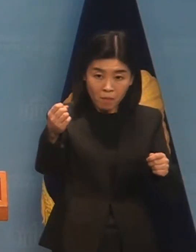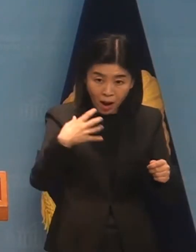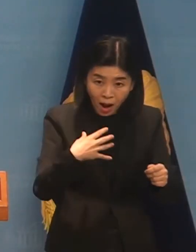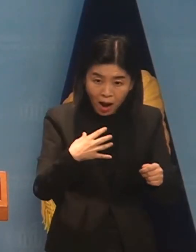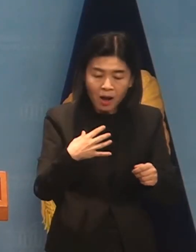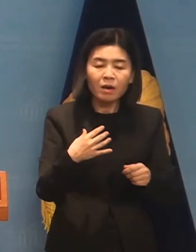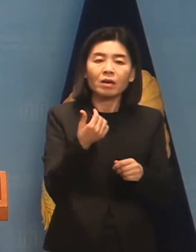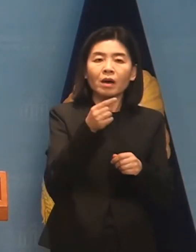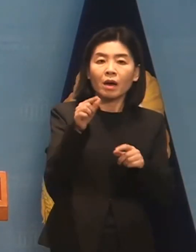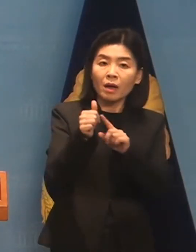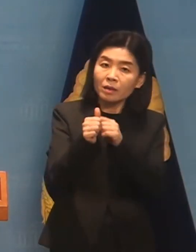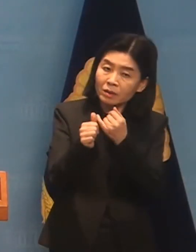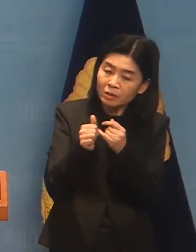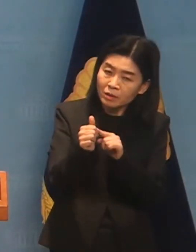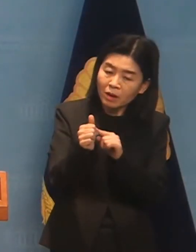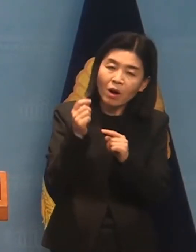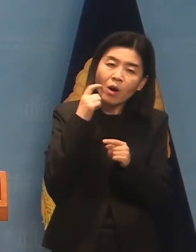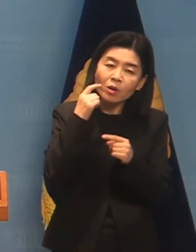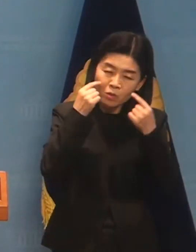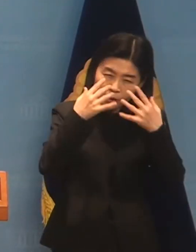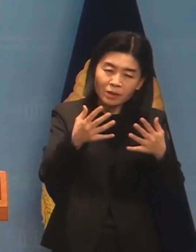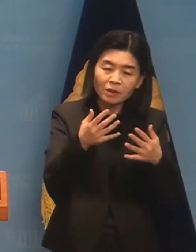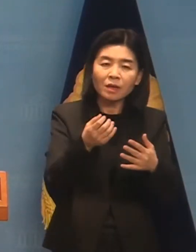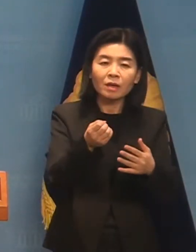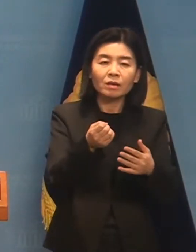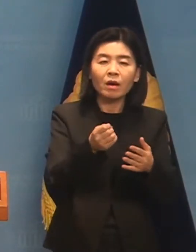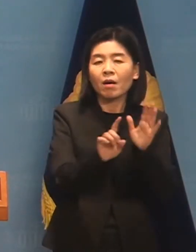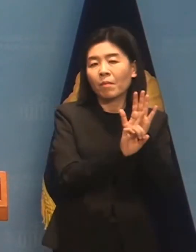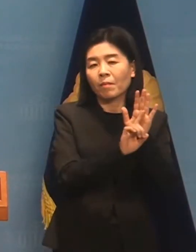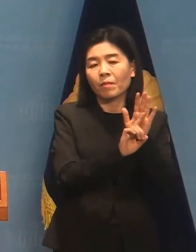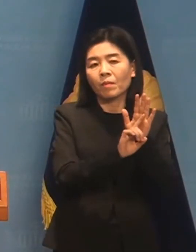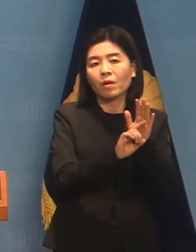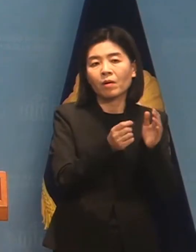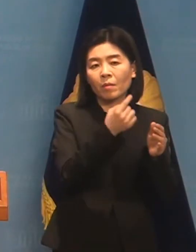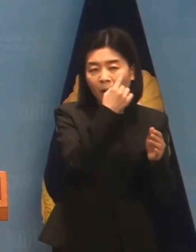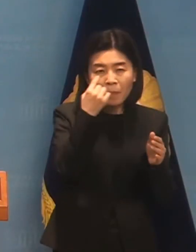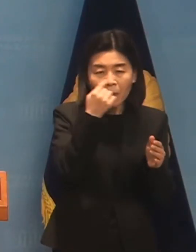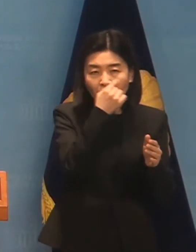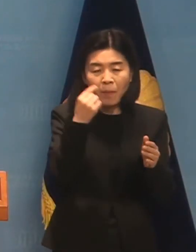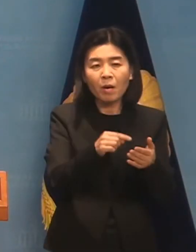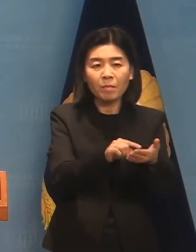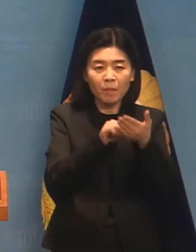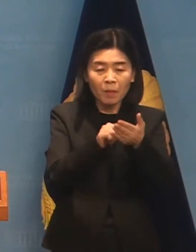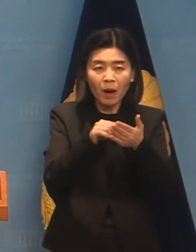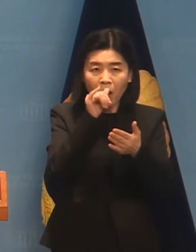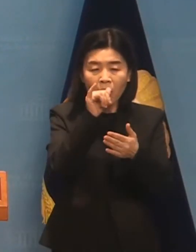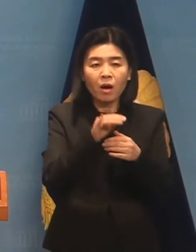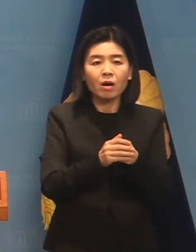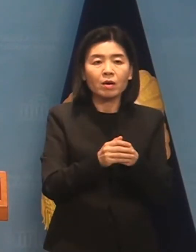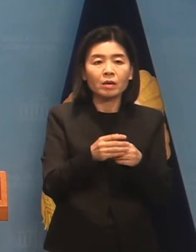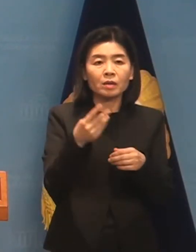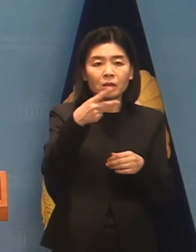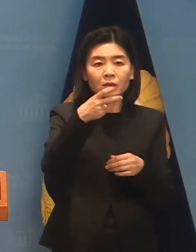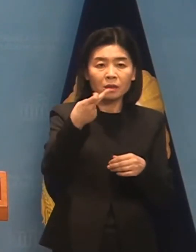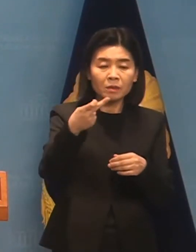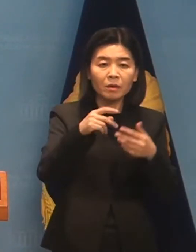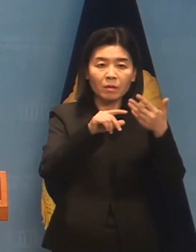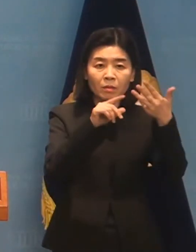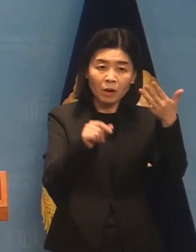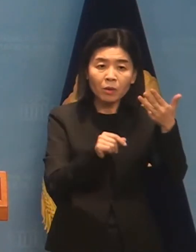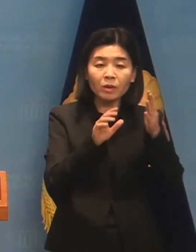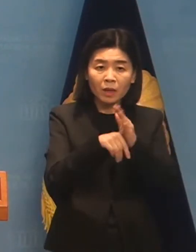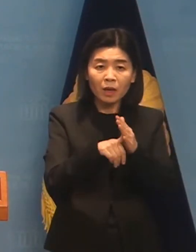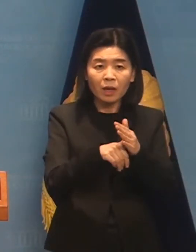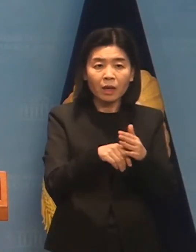후보의 주장이 거짓임을 증명하는 내용이 계속해서 나오고 있습니다. 2012년 8월 13일에 올라온 매경 이코노미